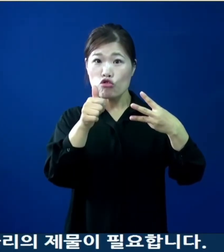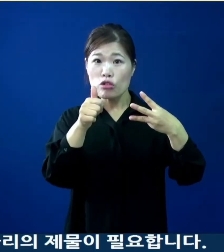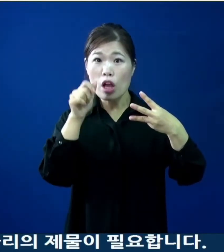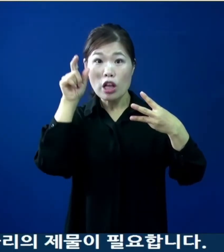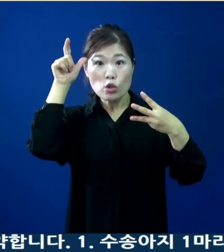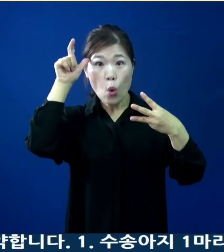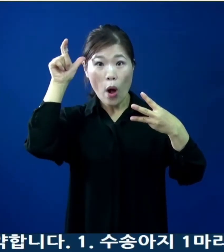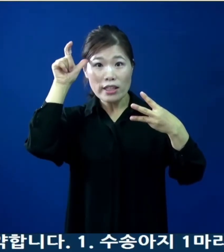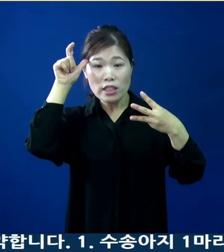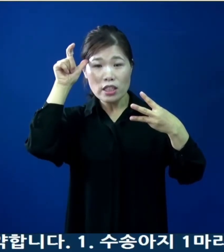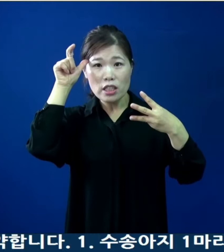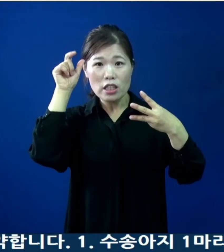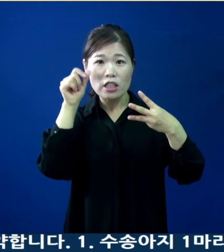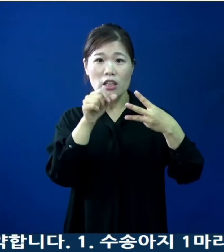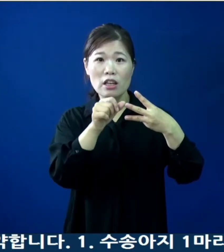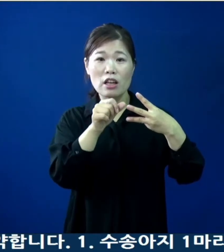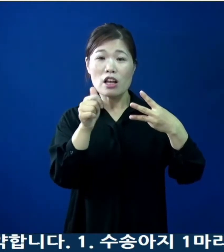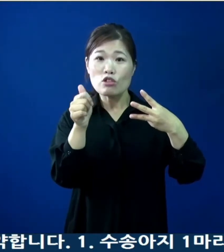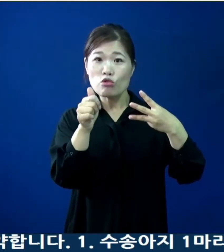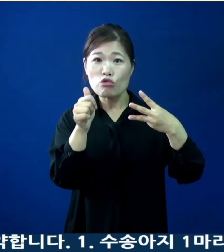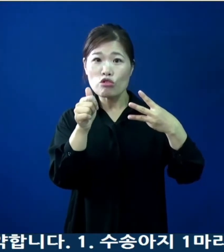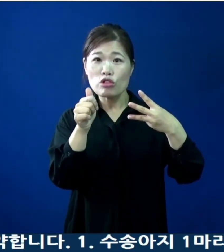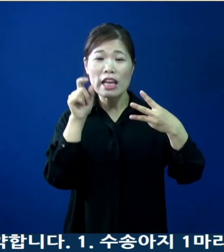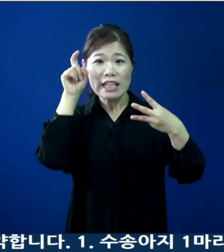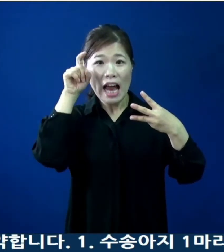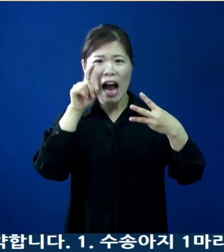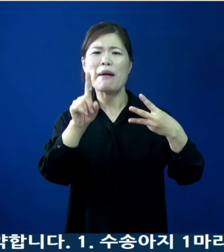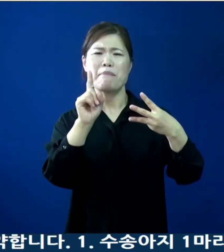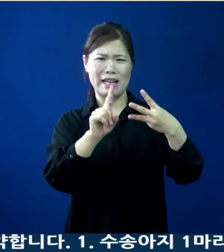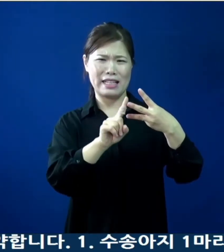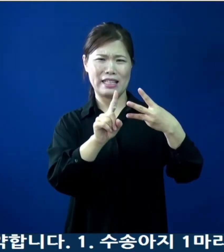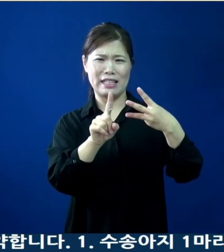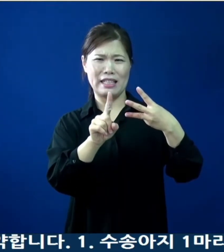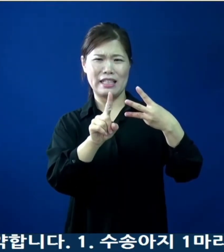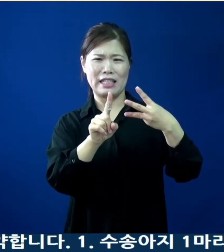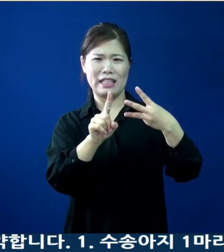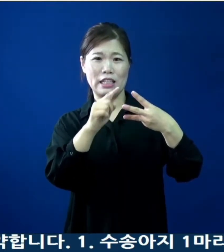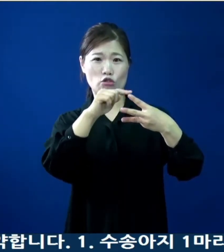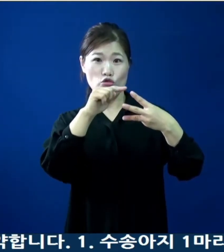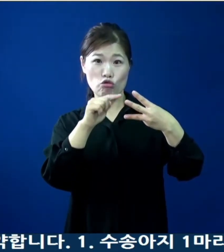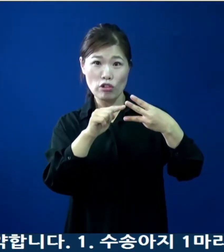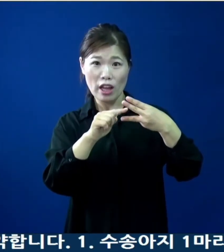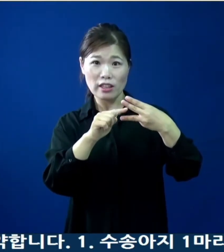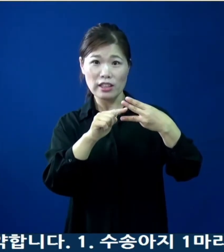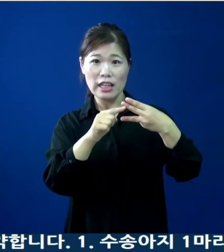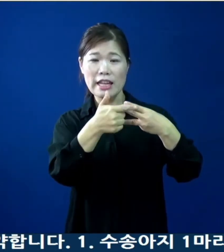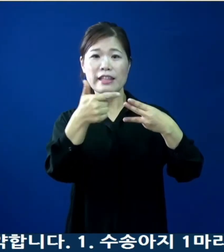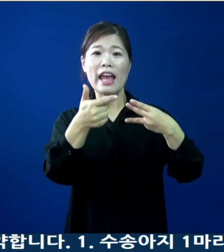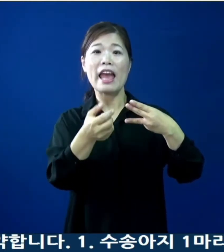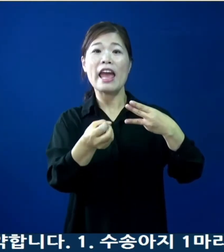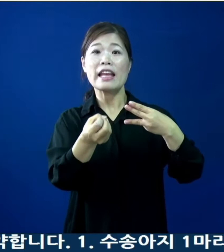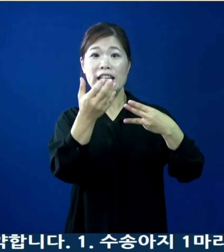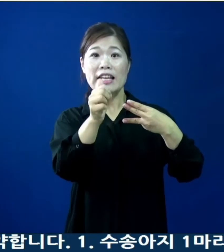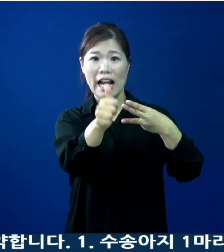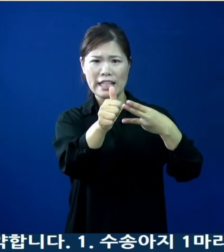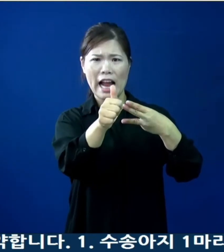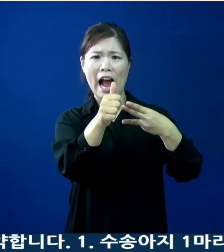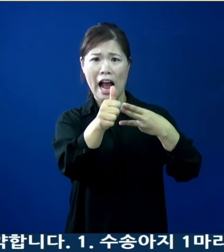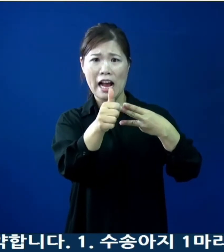송아지와 숫양 1마리는 대제사장을 위한 제물입니다. 여러분,